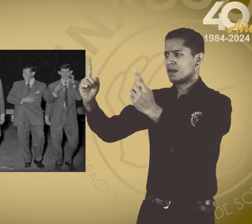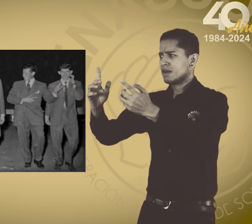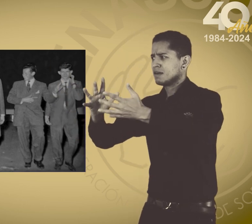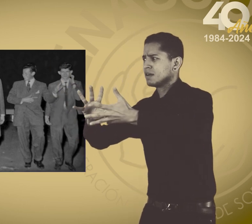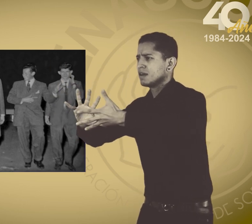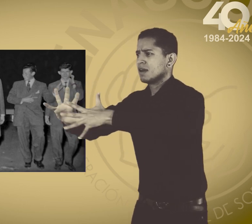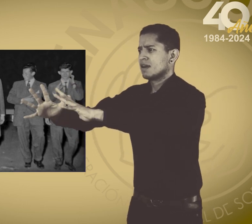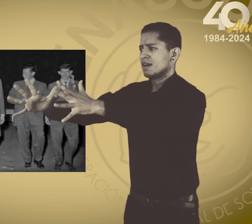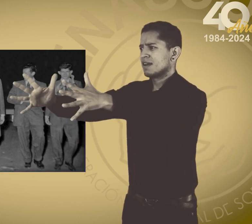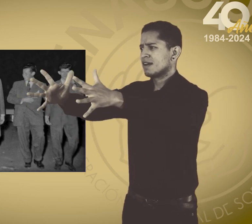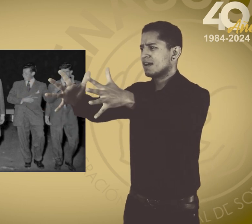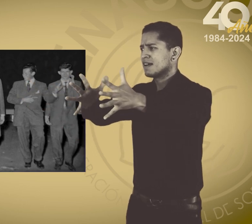manos,